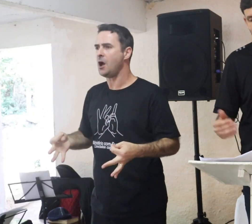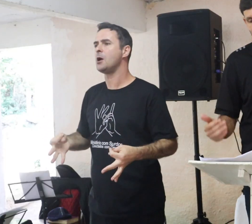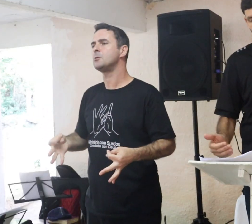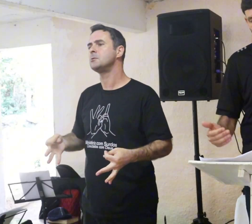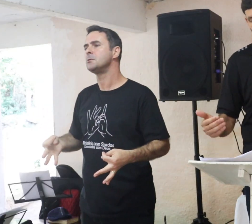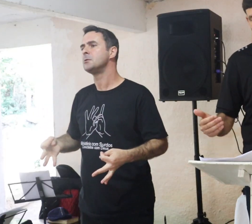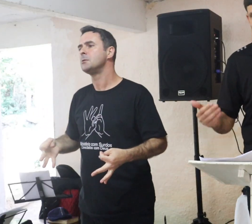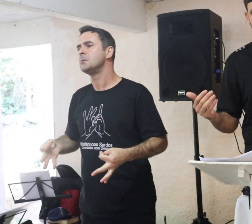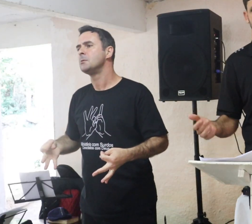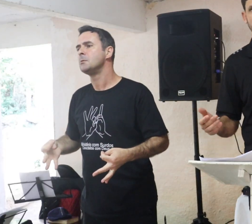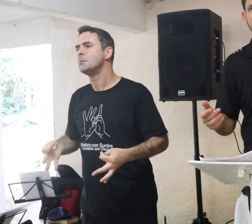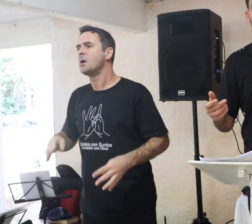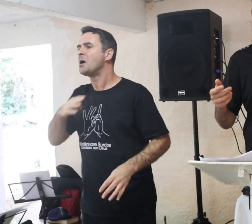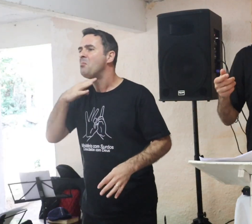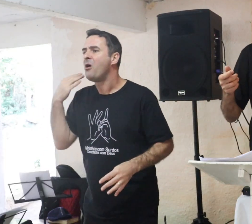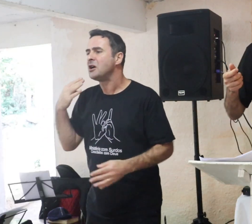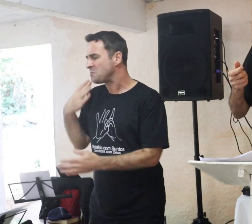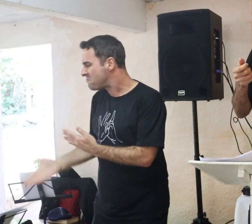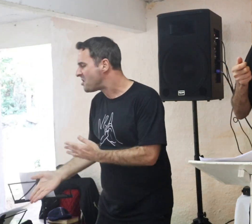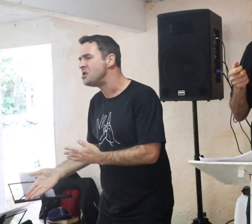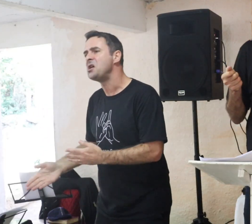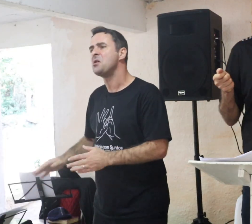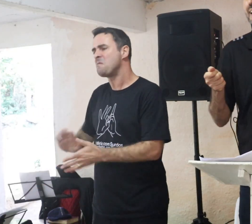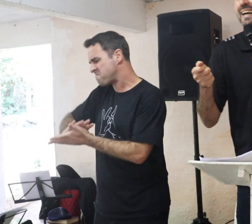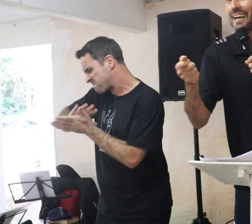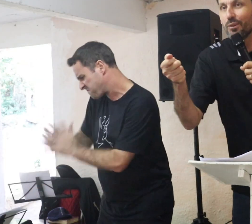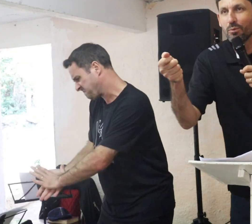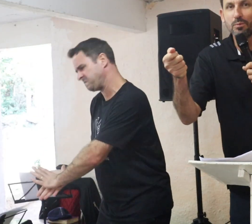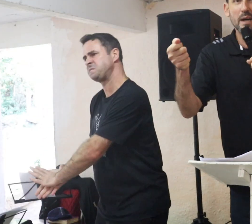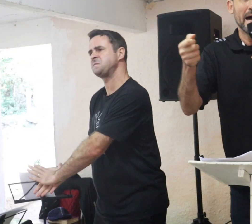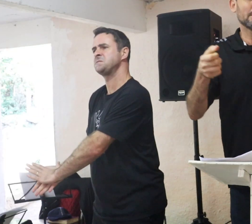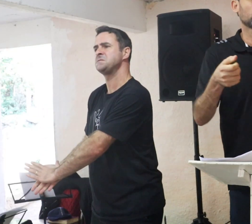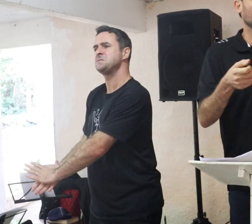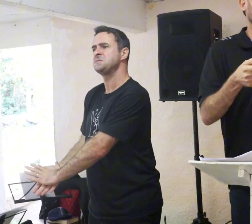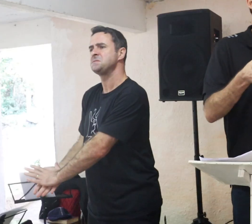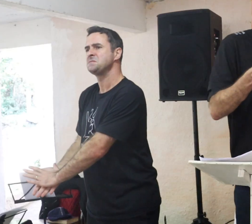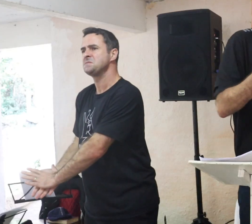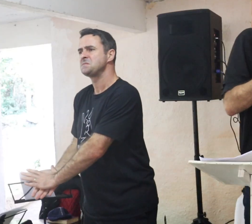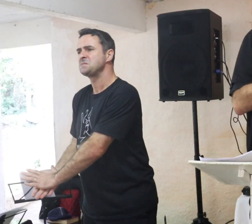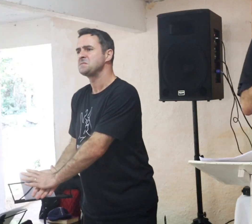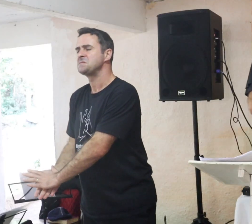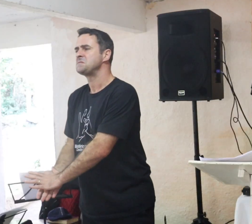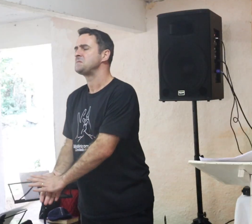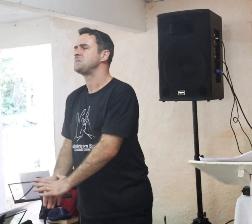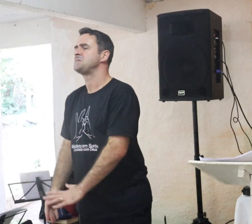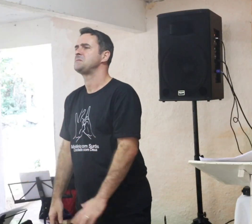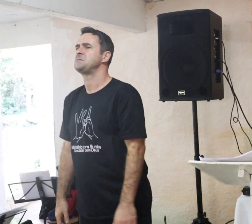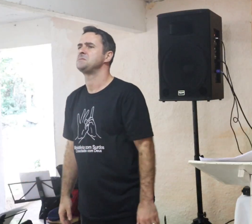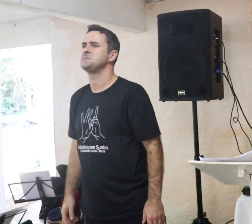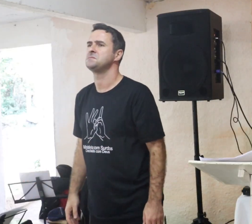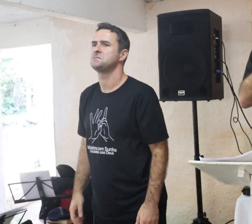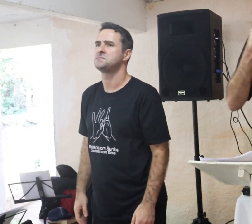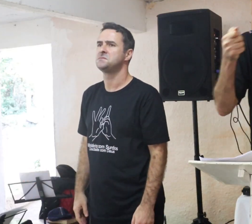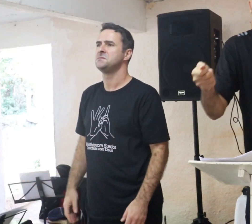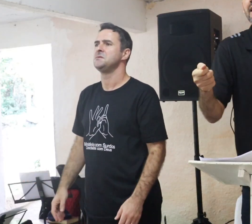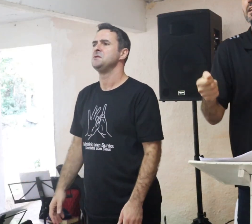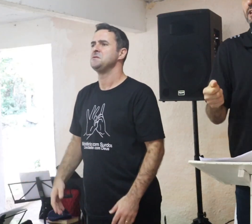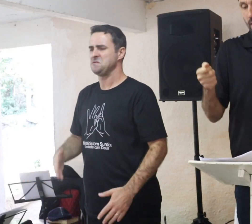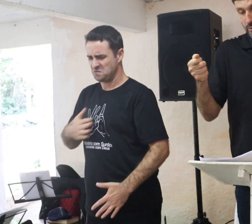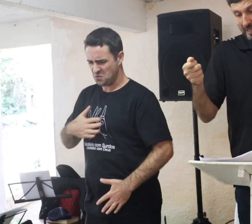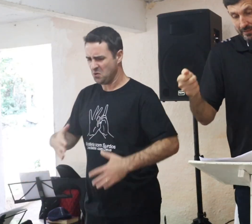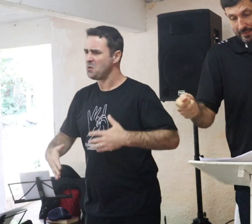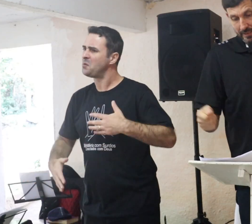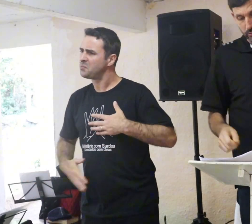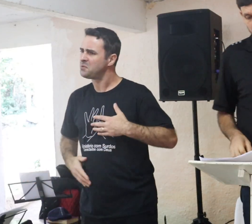perdido tanto a sua vitória quanto o seu ferrão, a sua capacidade de atingir, de ferir,